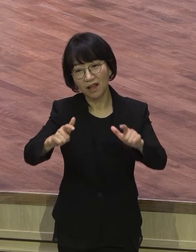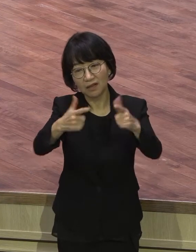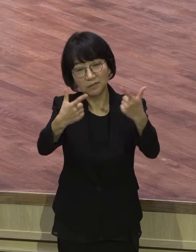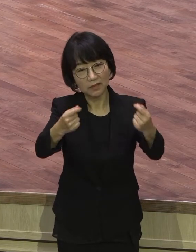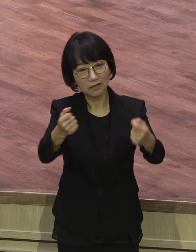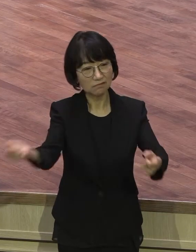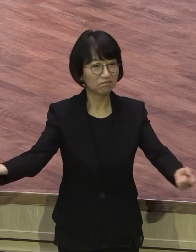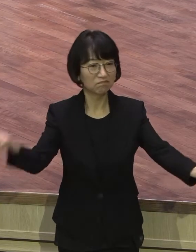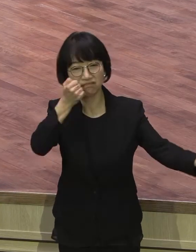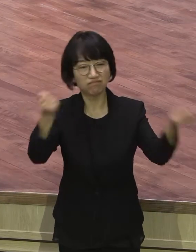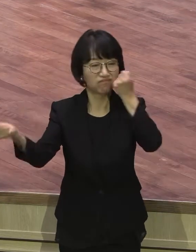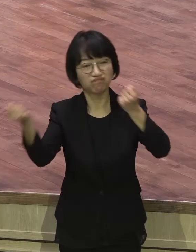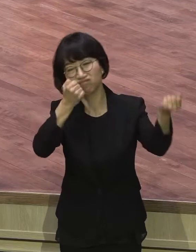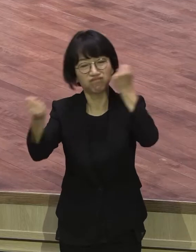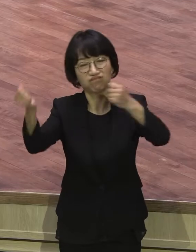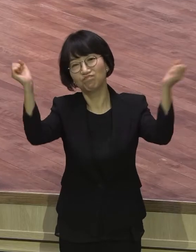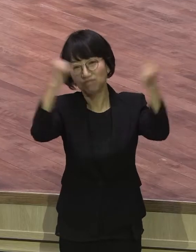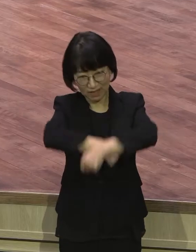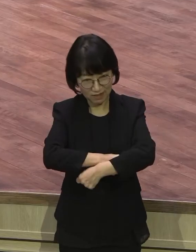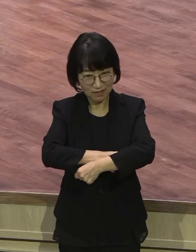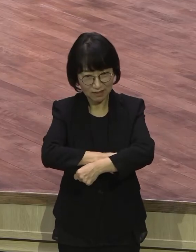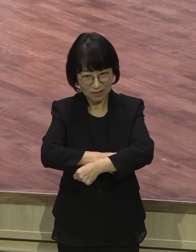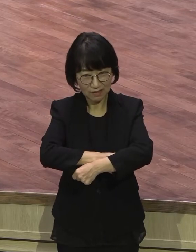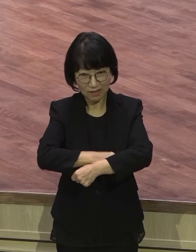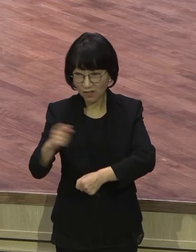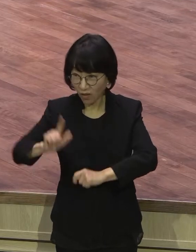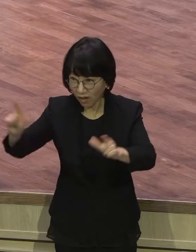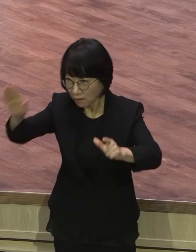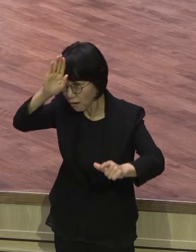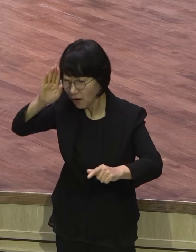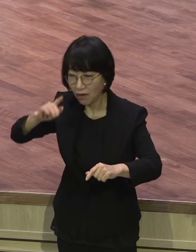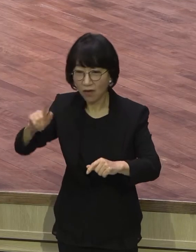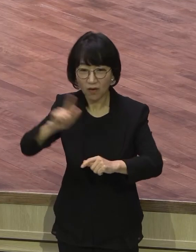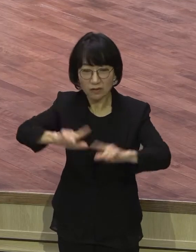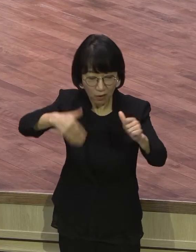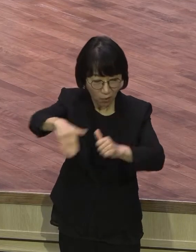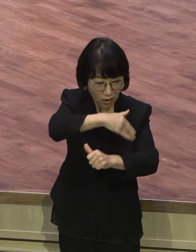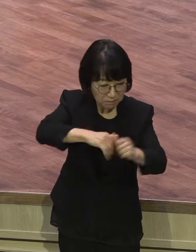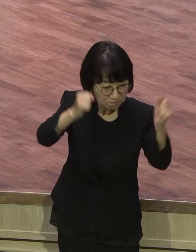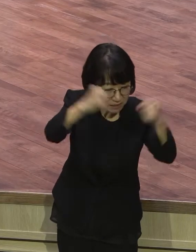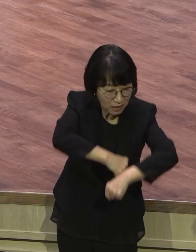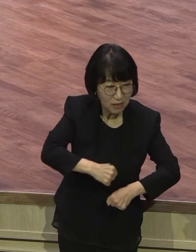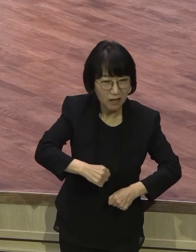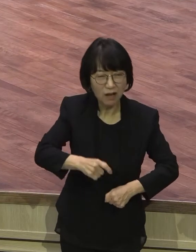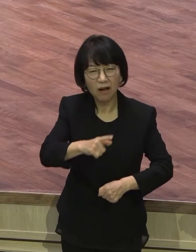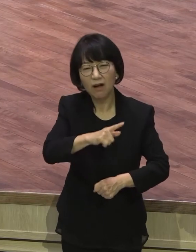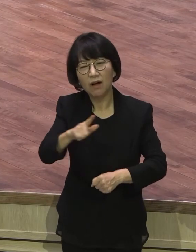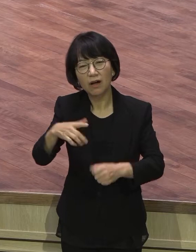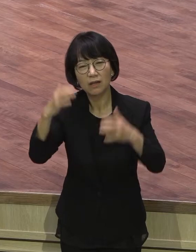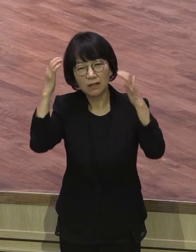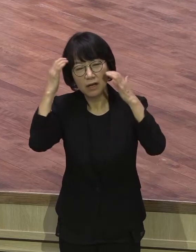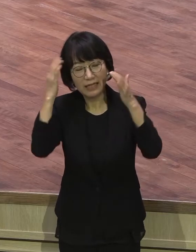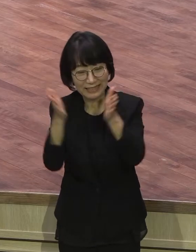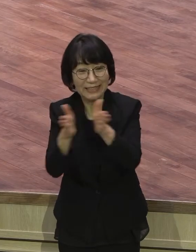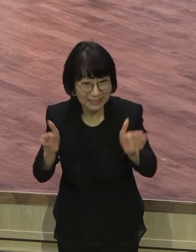바벨탑. 어느 날 육체가 무너져. 어느 날 환경이 무너져. 어느 날 그 기업이 무너져 버려요.